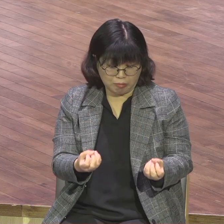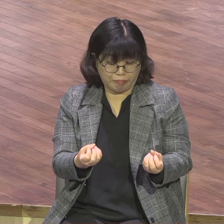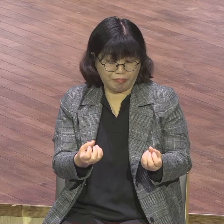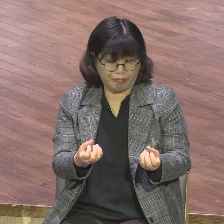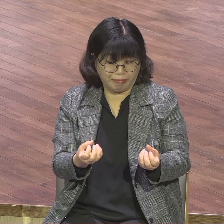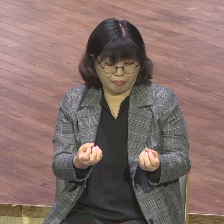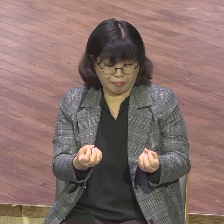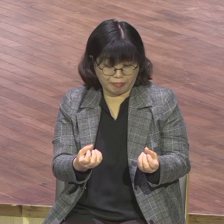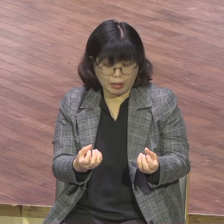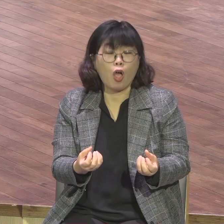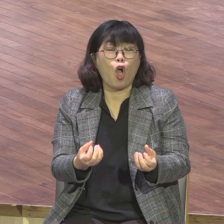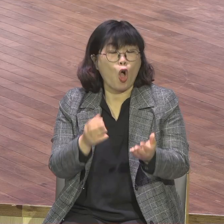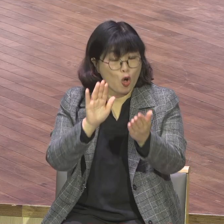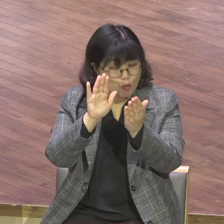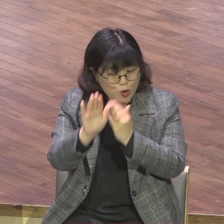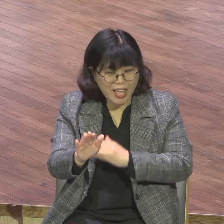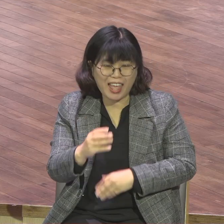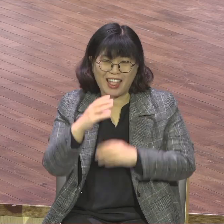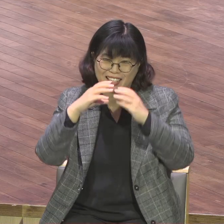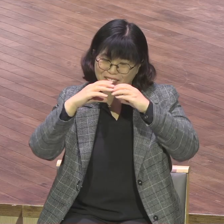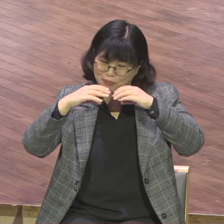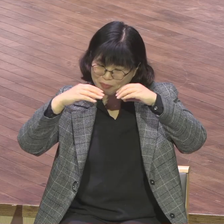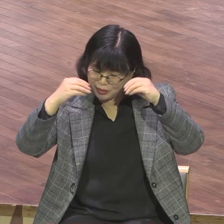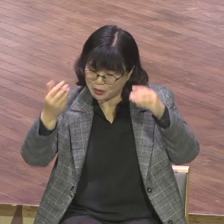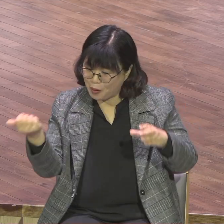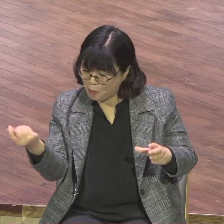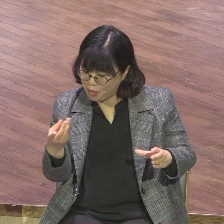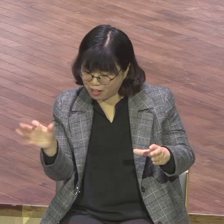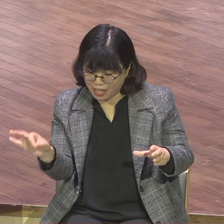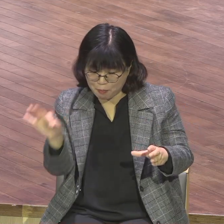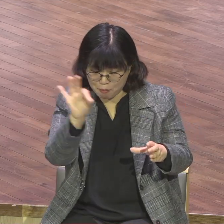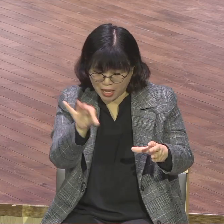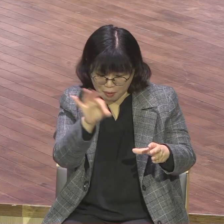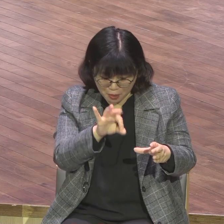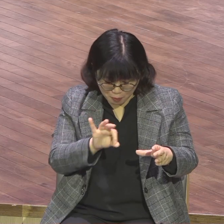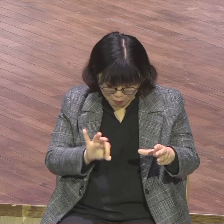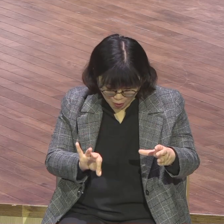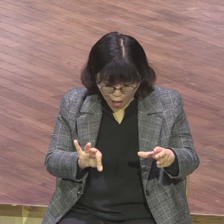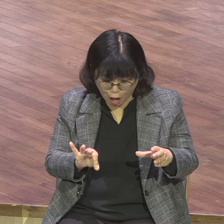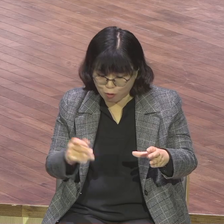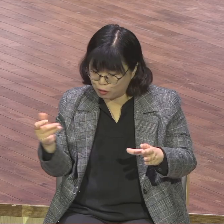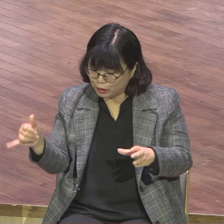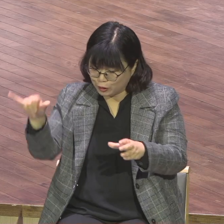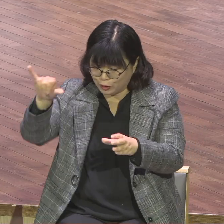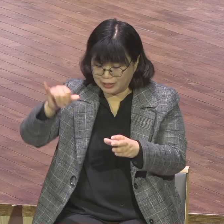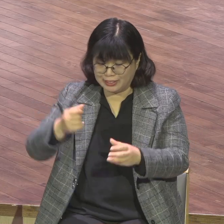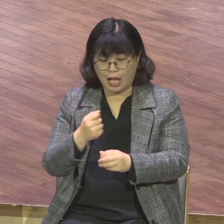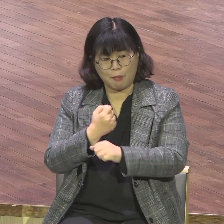개를 예쁘게 띄운 후 깨끗한 믿음의 잔에 부어서 따뜻하게 마신다.